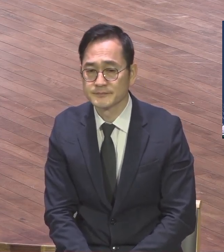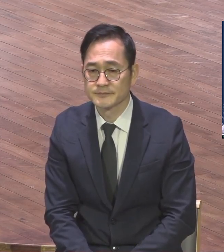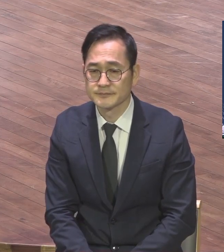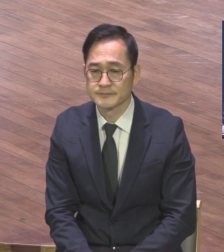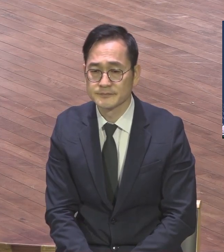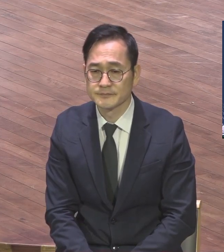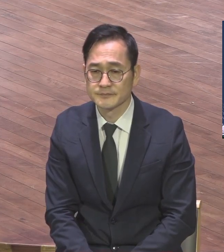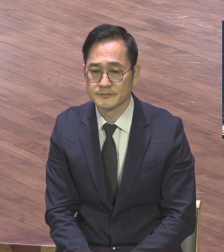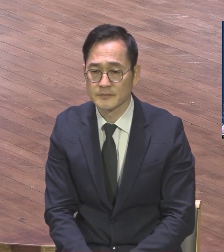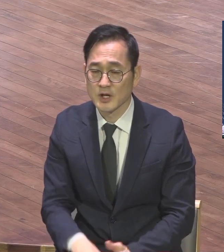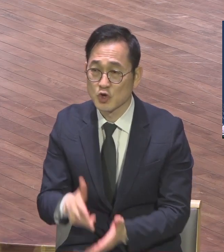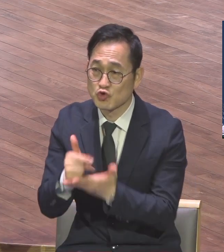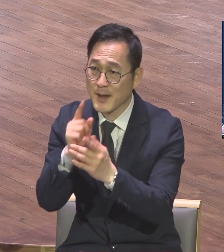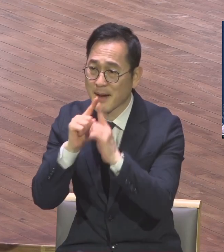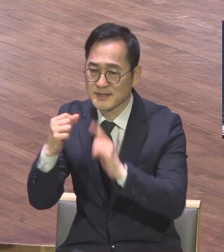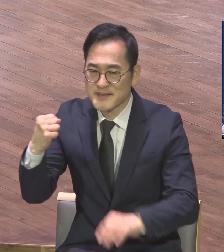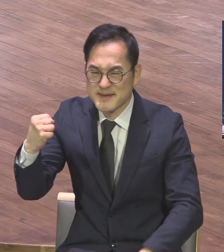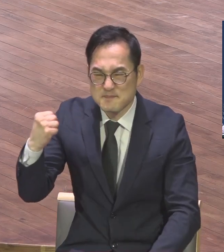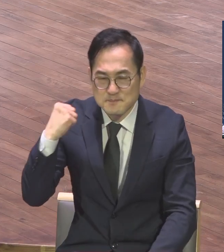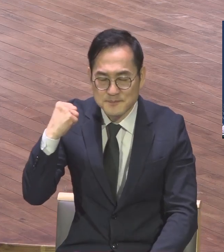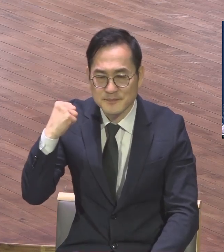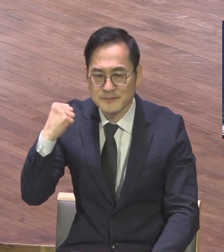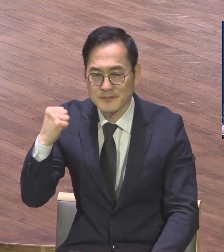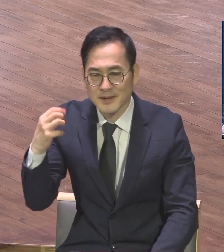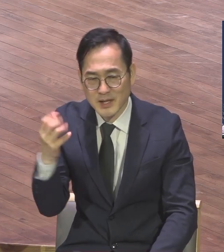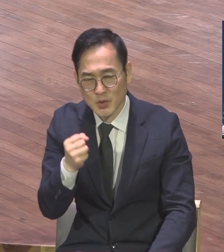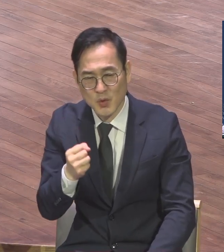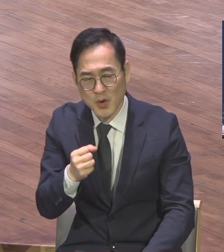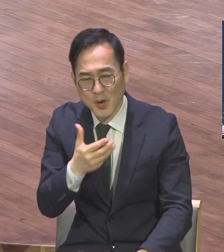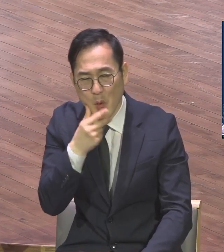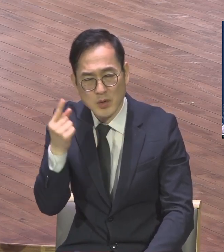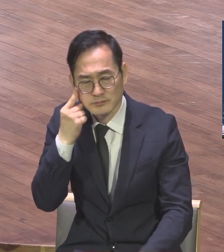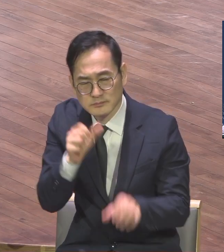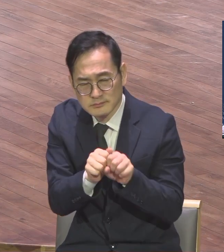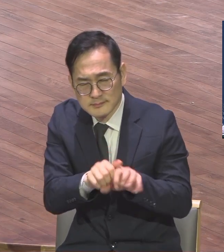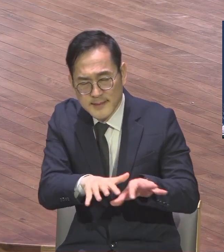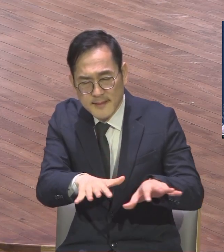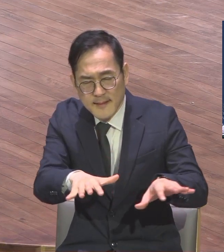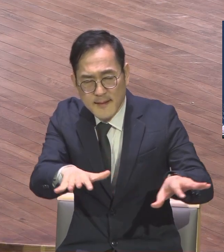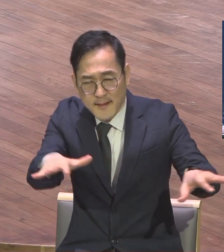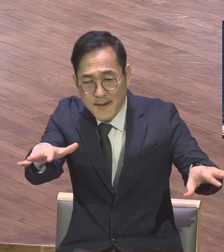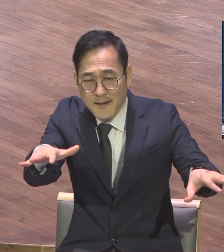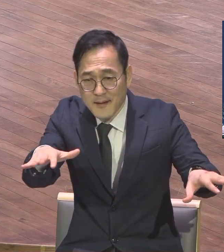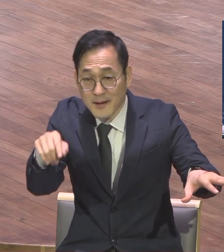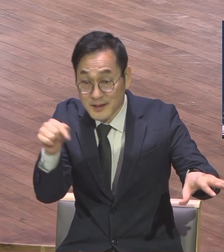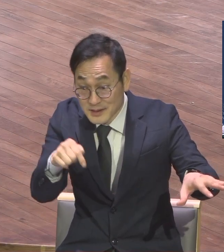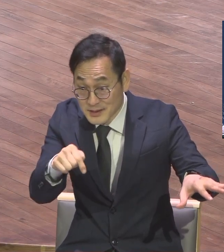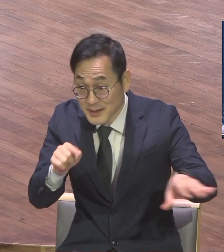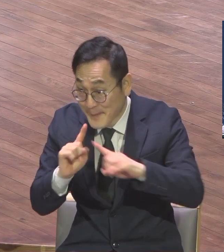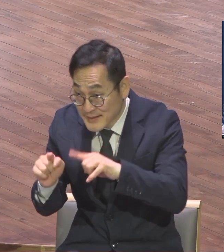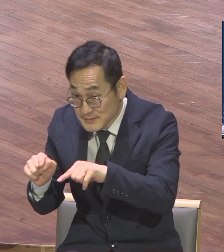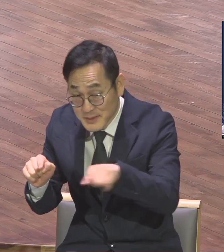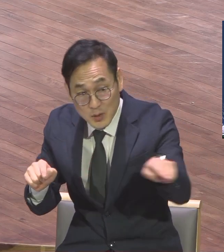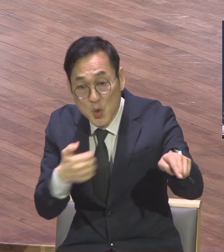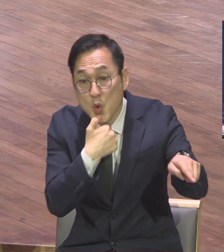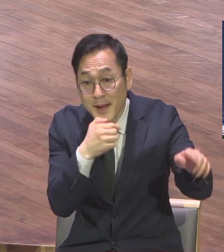말씀이 힘이 있어 흥왕하여 세력을 얻으니라 이 말씀에 연결되는